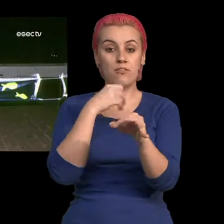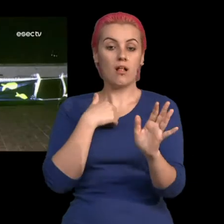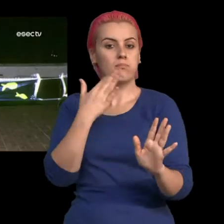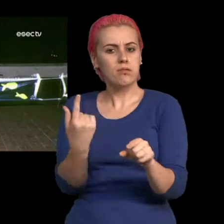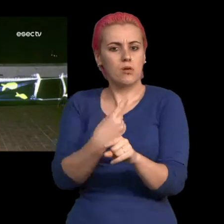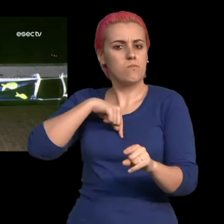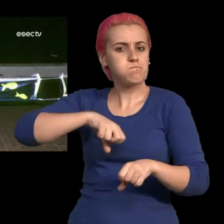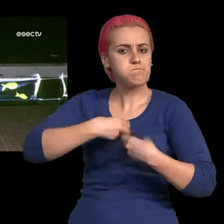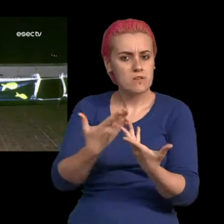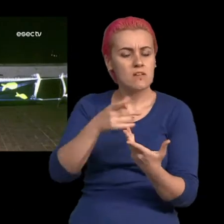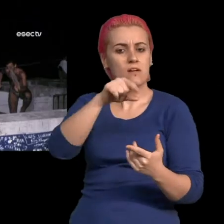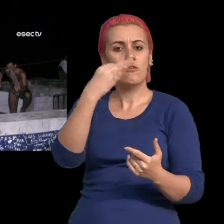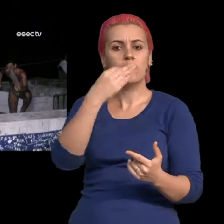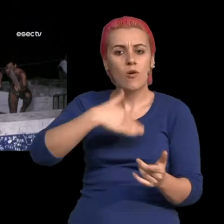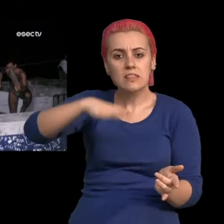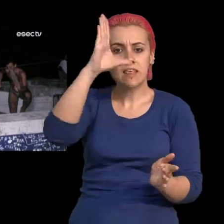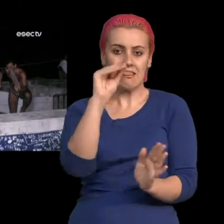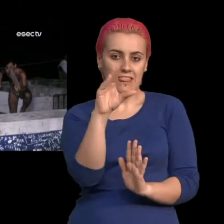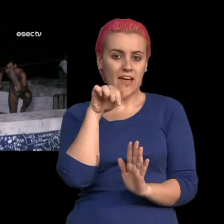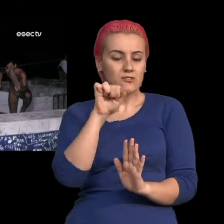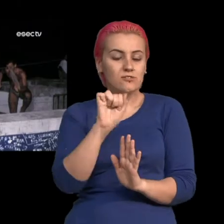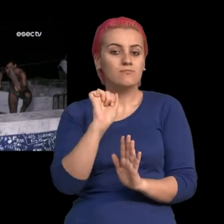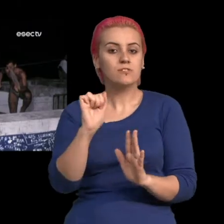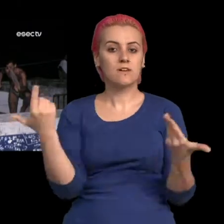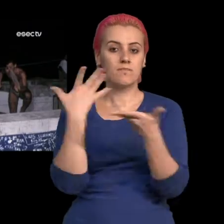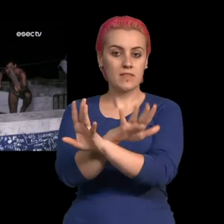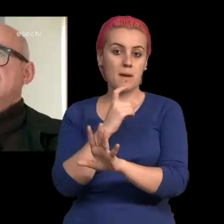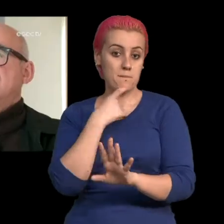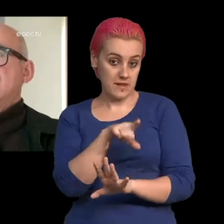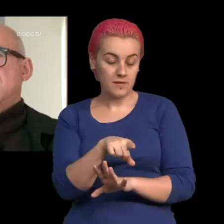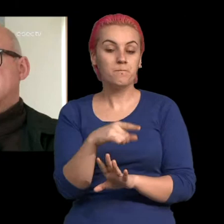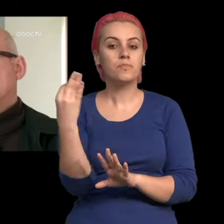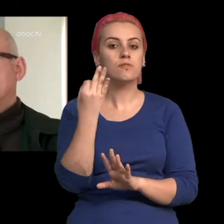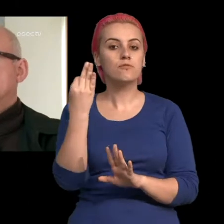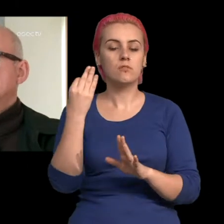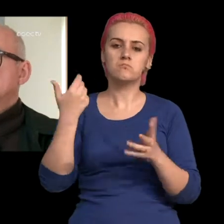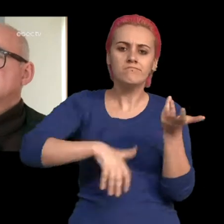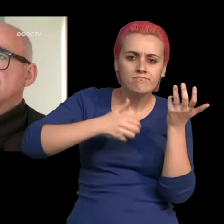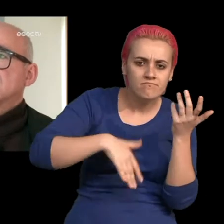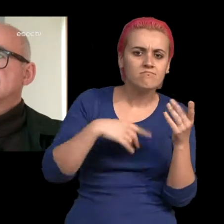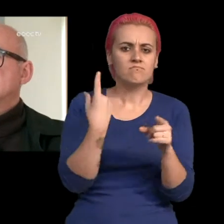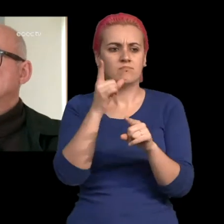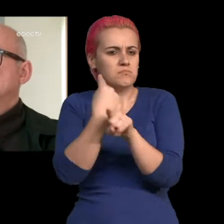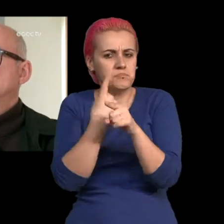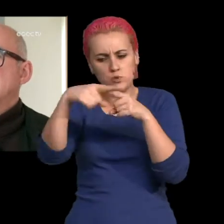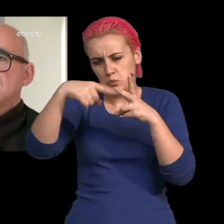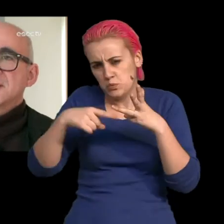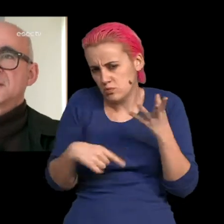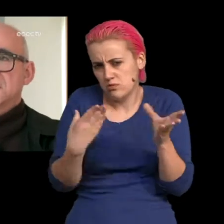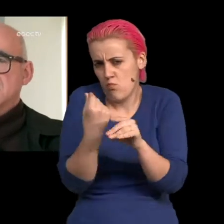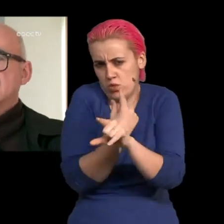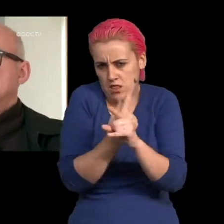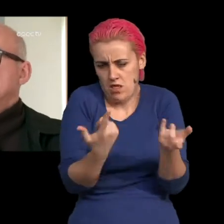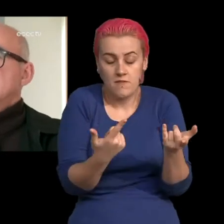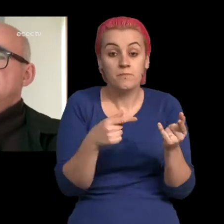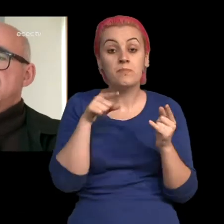portuguesa no Centro Pompidou, que fazia os 10 anos, comemorava os 10 anos da Revolução de Abril. E havia concertos no Fórum Leisal, com o Zé Mário Branco,